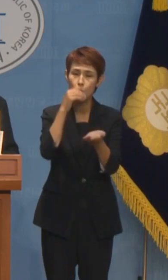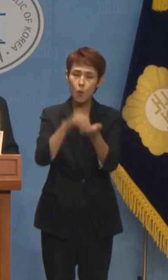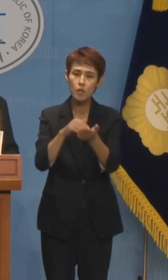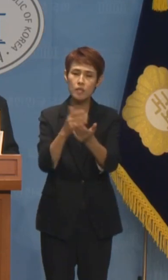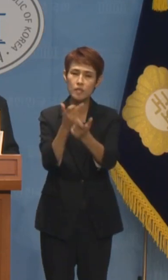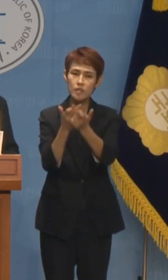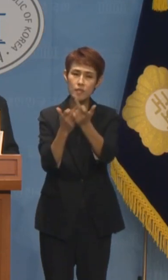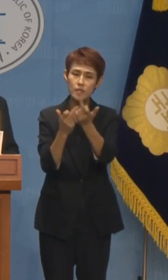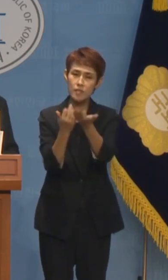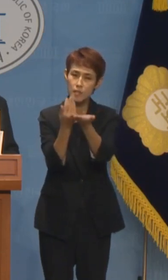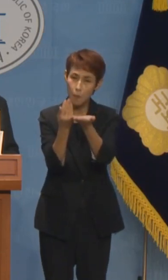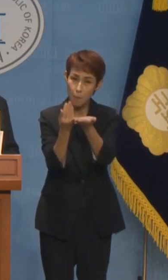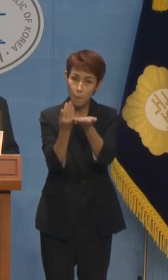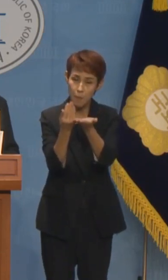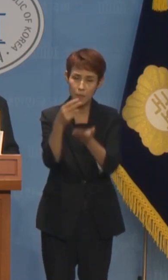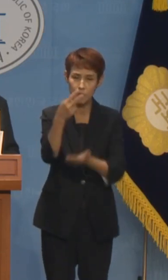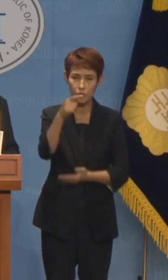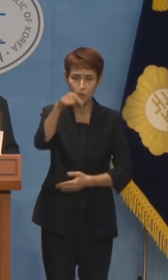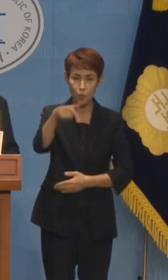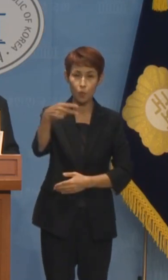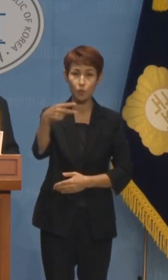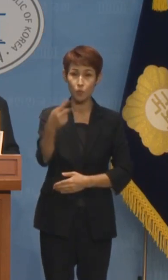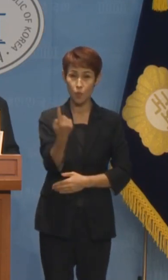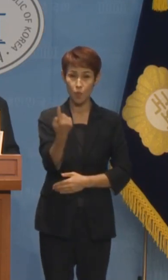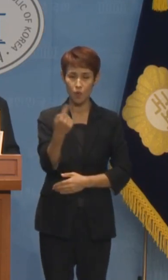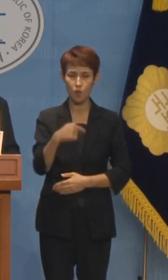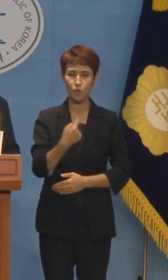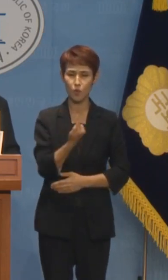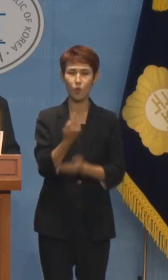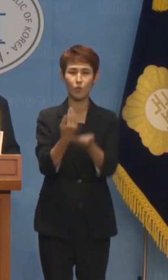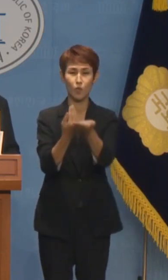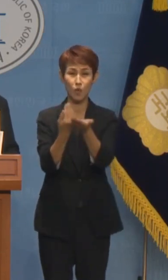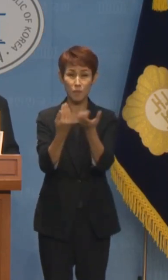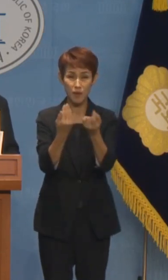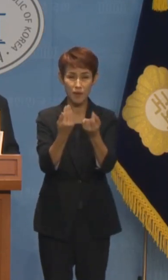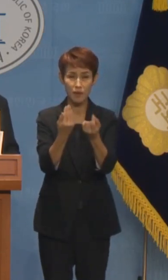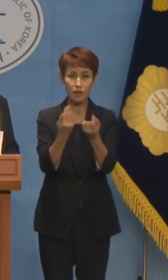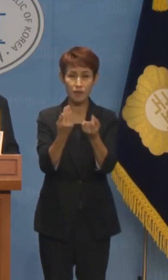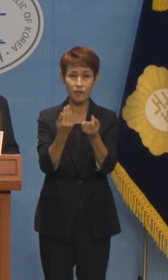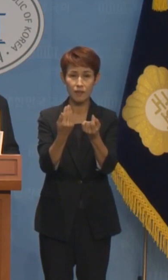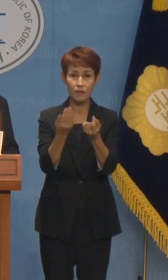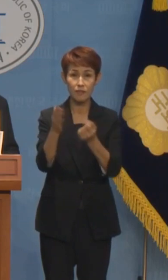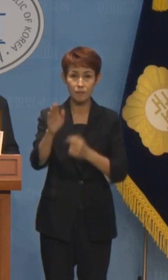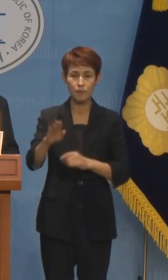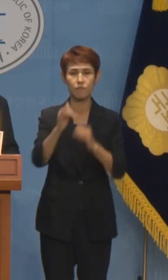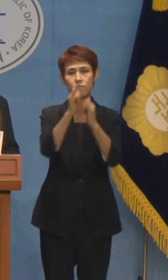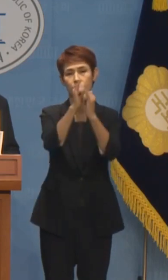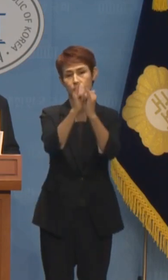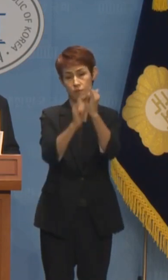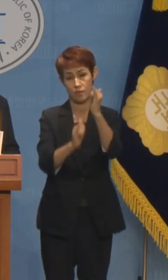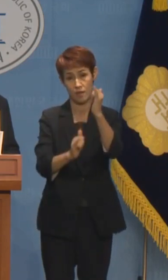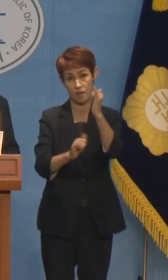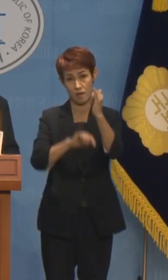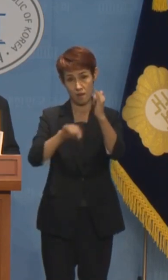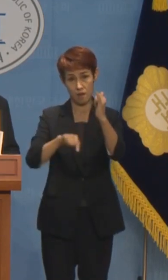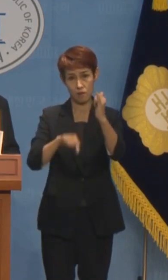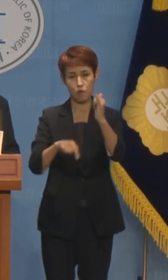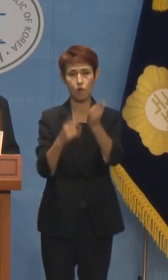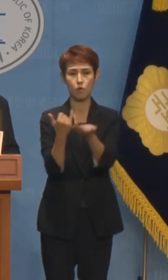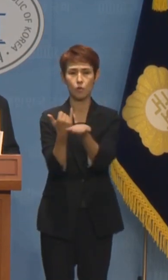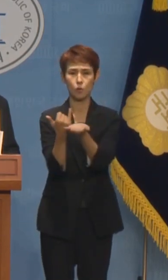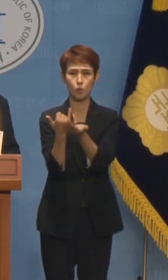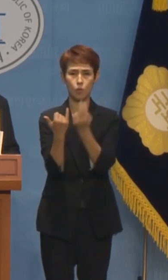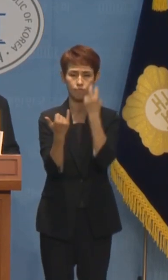있지만 그런 지명이 갖고 있는 단순한 의미만이 아니라 우리 역사 속에서 독도를 지키기